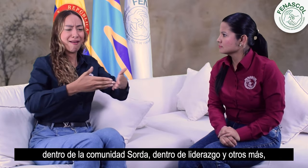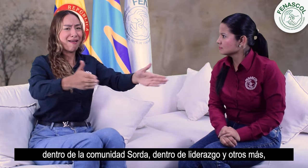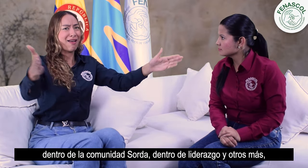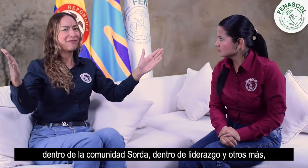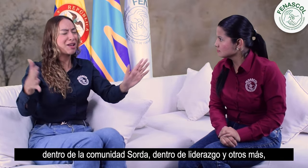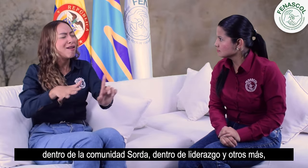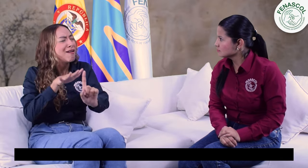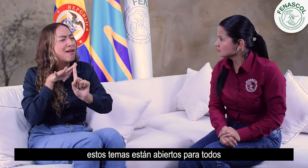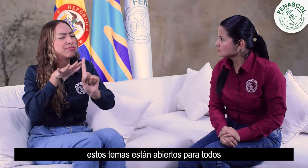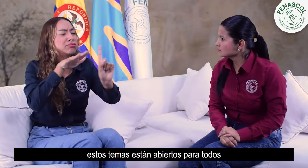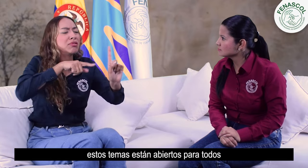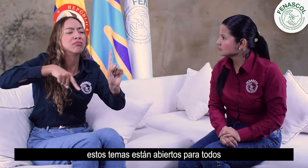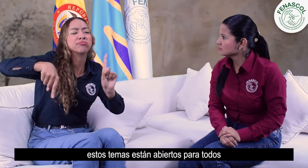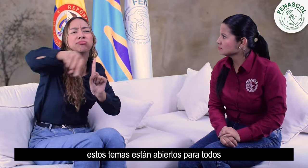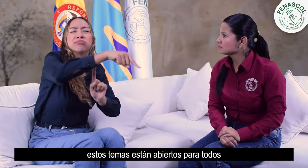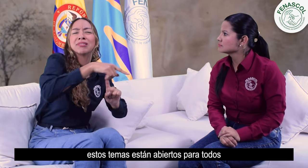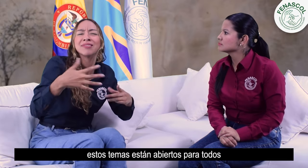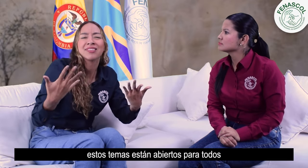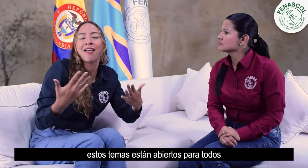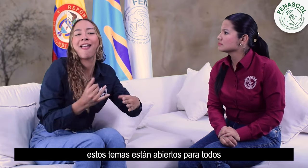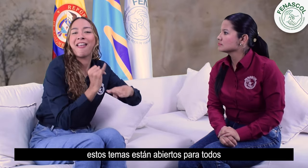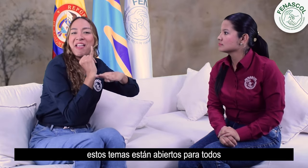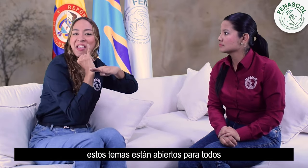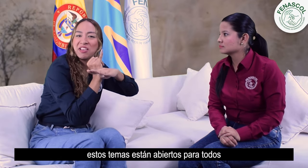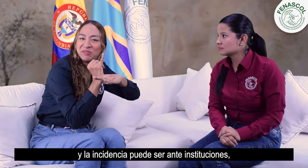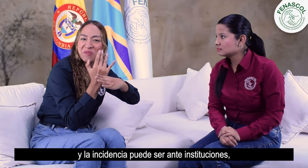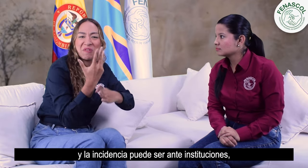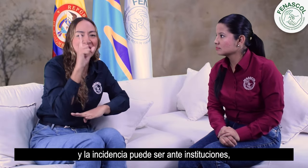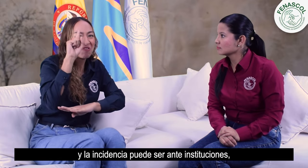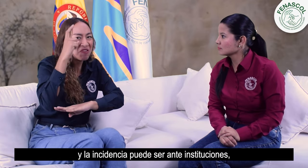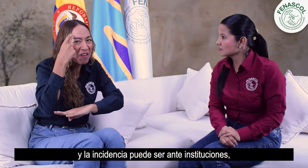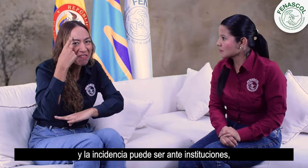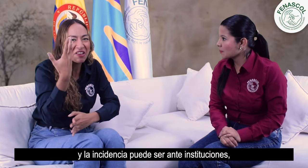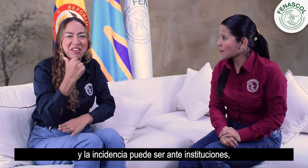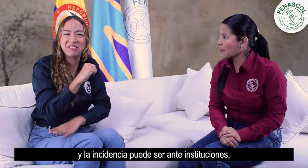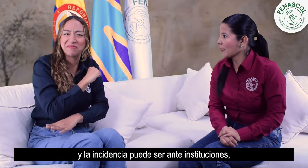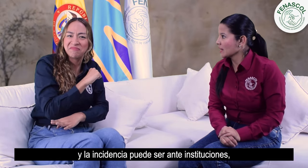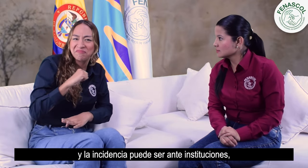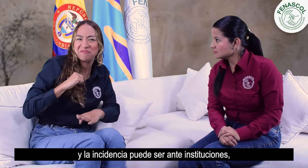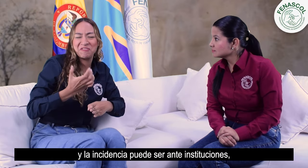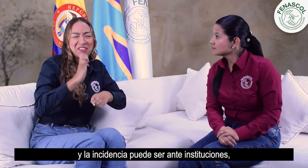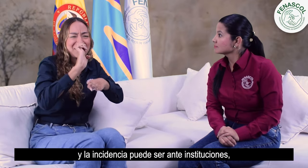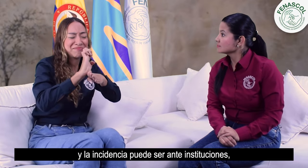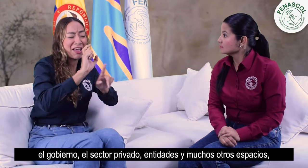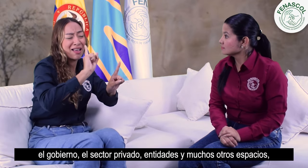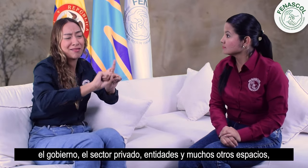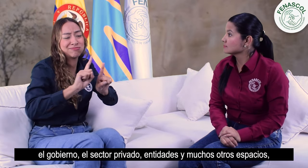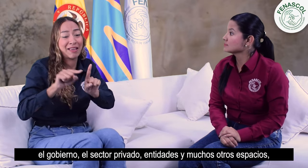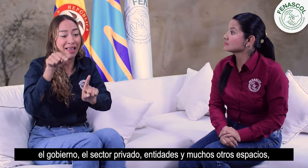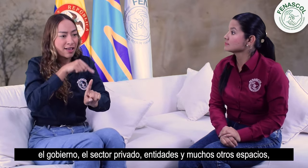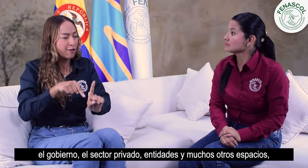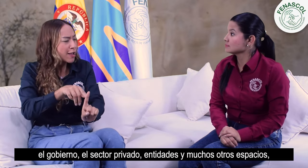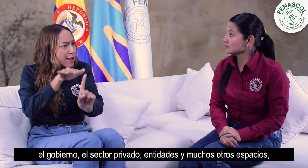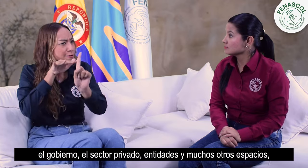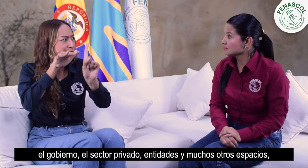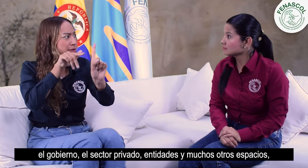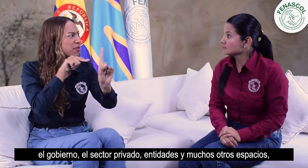y otros más. Estos temas están abiertos para todos y la incidencia puede ser ante instituciones, el gobierno, el sector privado,